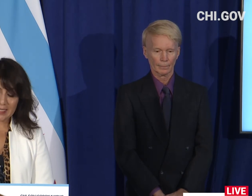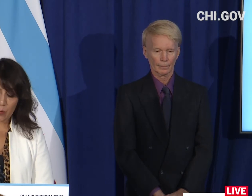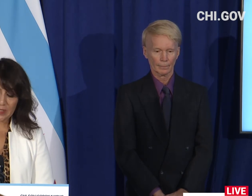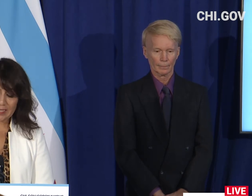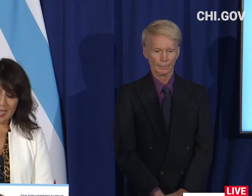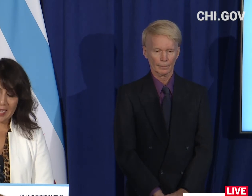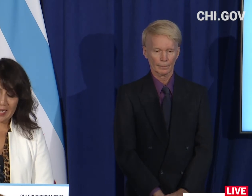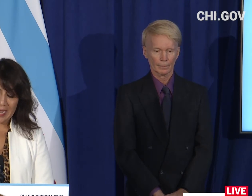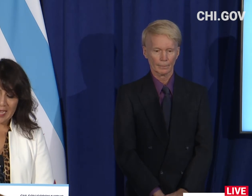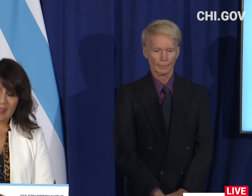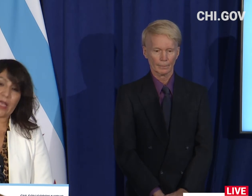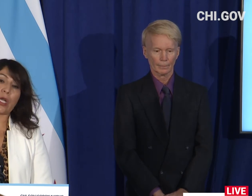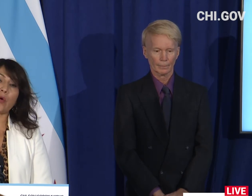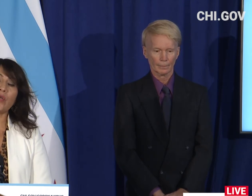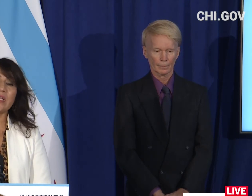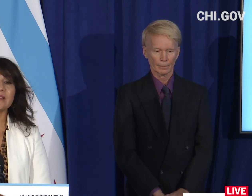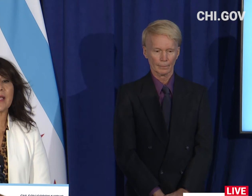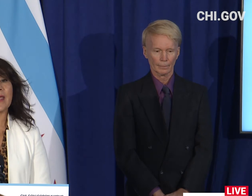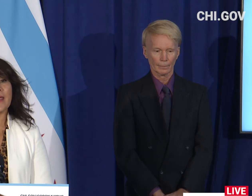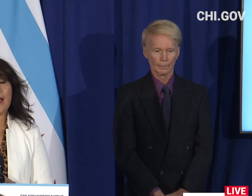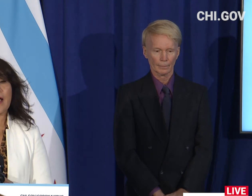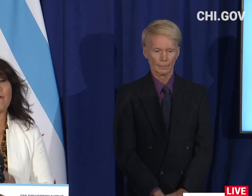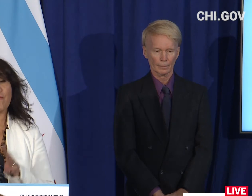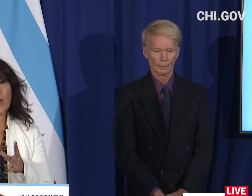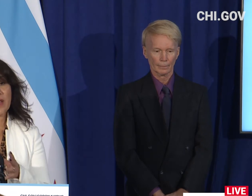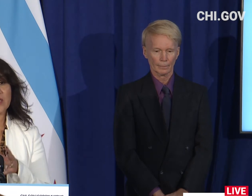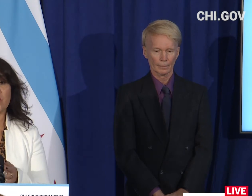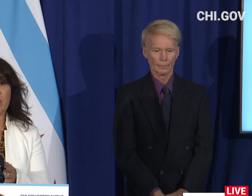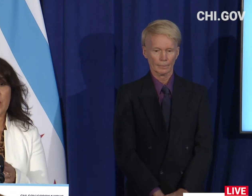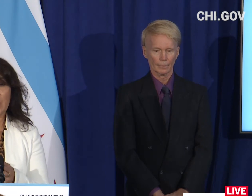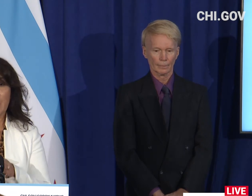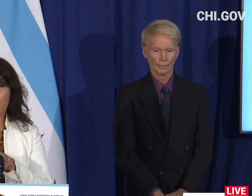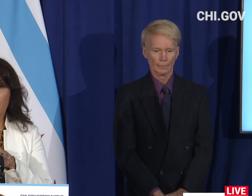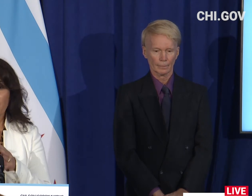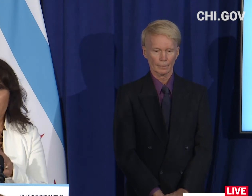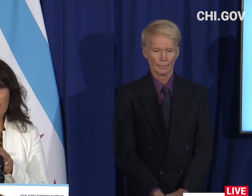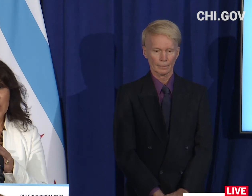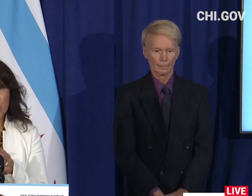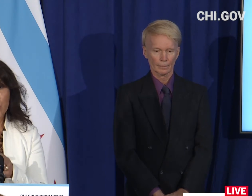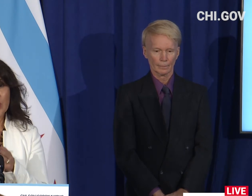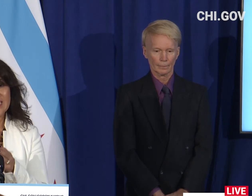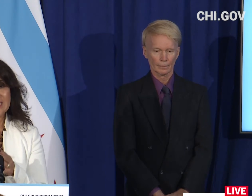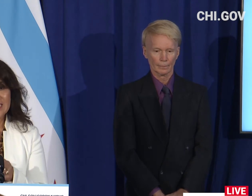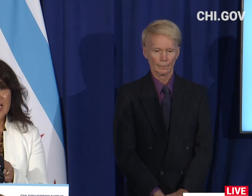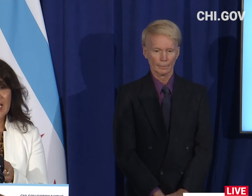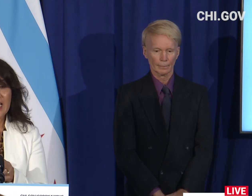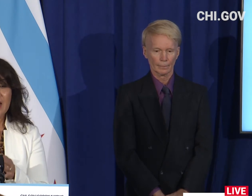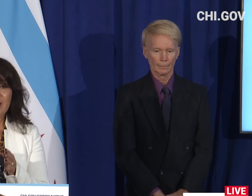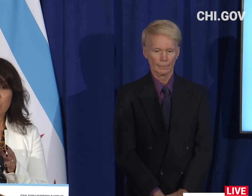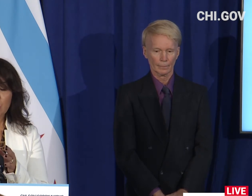hogares que se abstengan de reunirse afuera de su familia o afuera del grupo